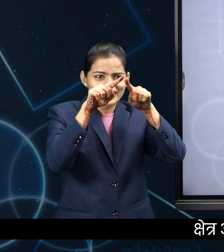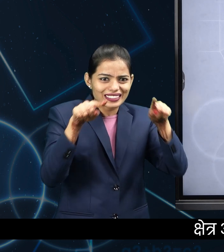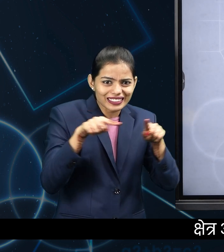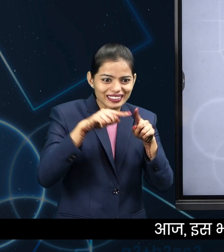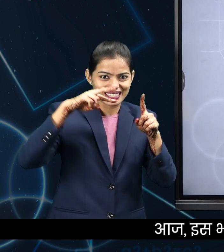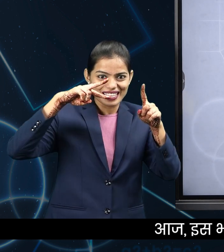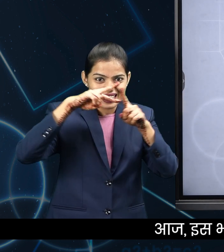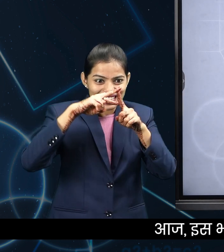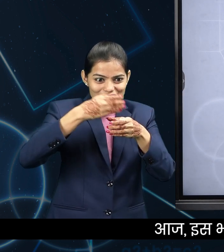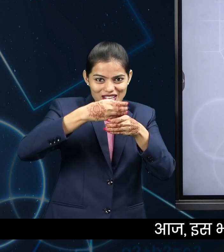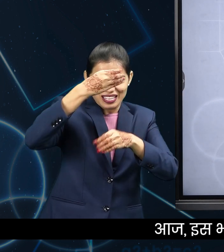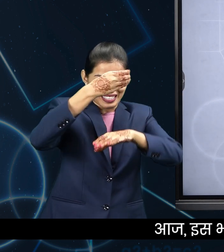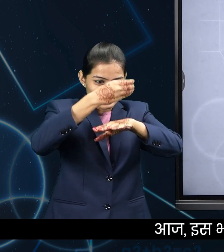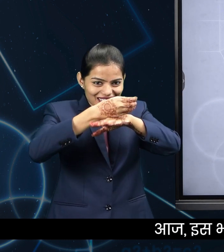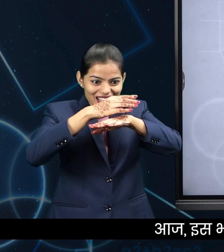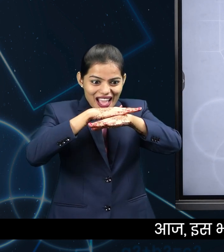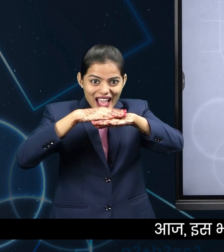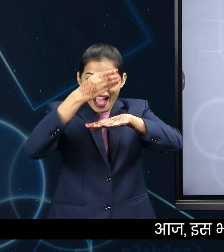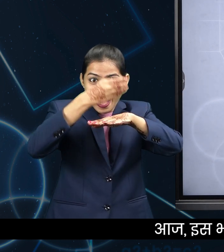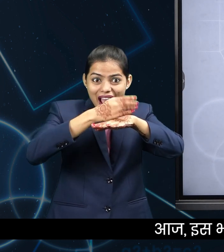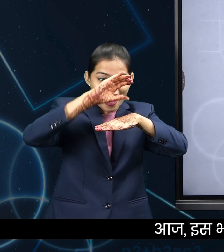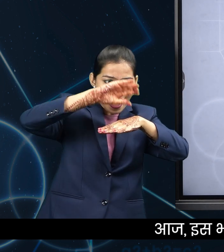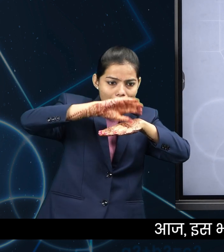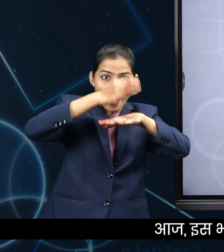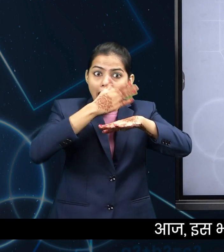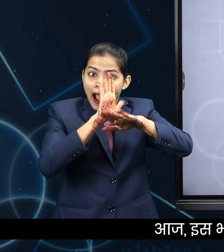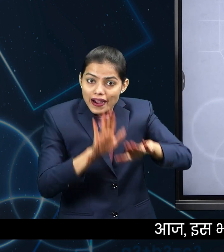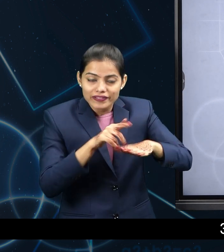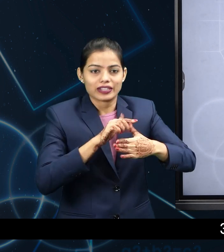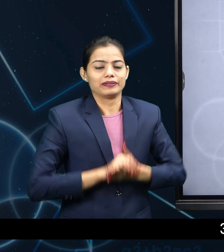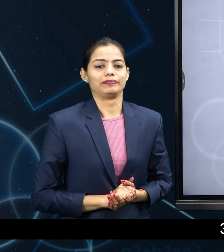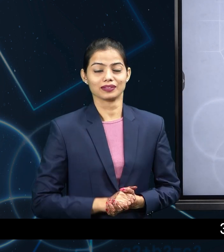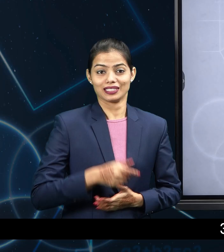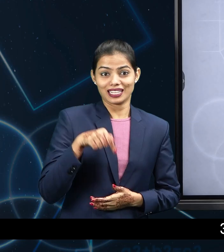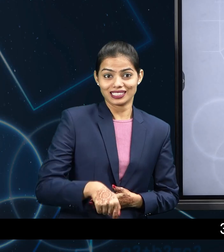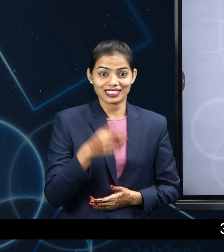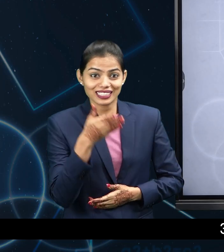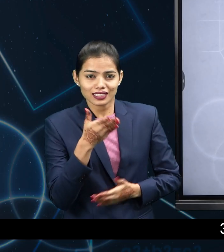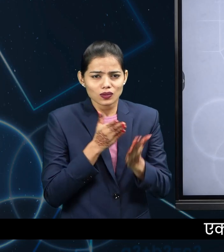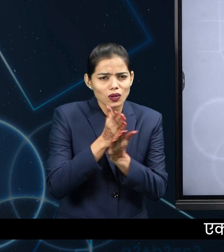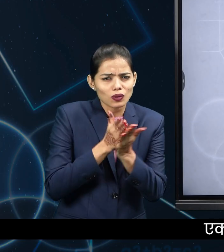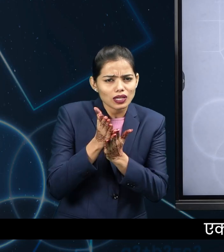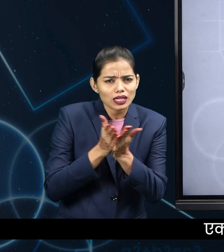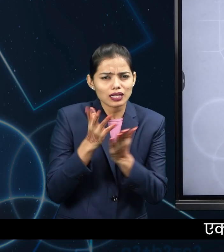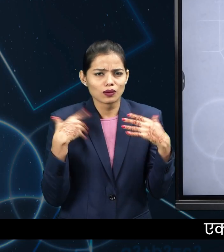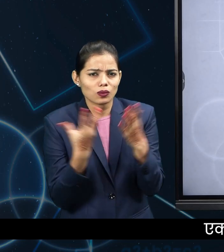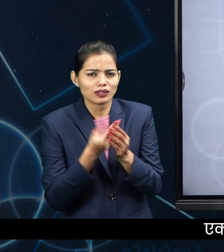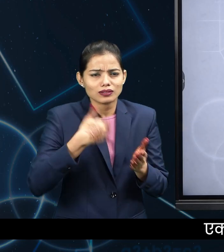है। आज इस भाग में हम ये गोले के सतही क्षेत्र और आयतन को देखने जा रहे हैं। एक बिल्कुल गोल गेंद